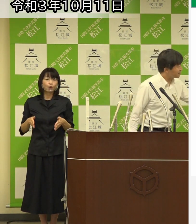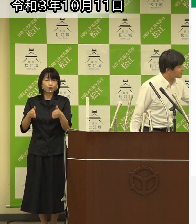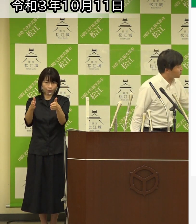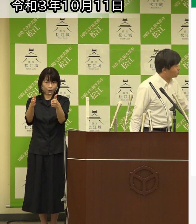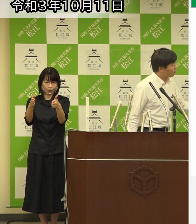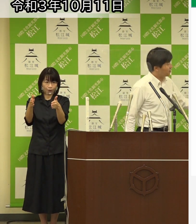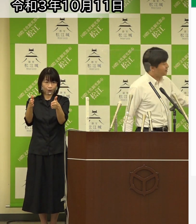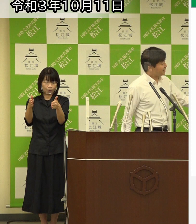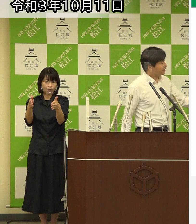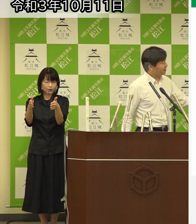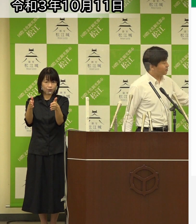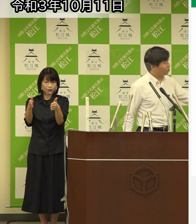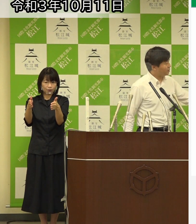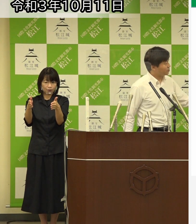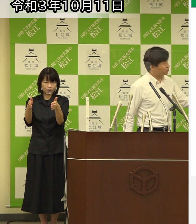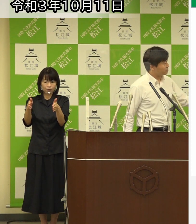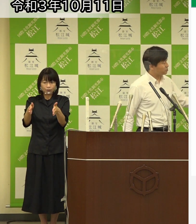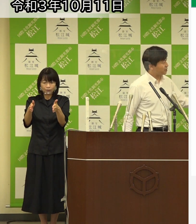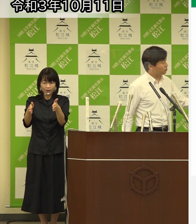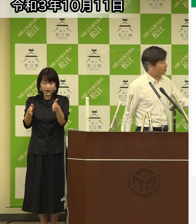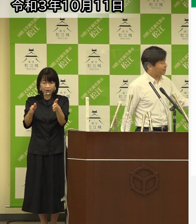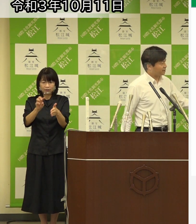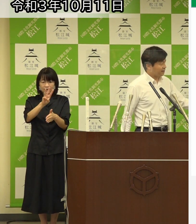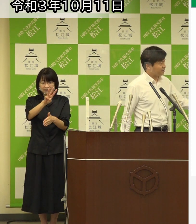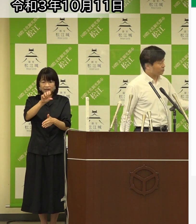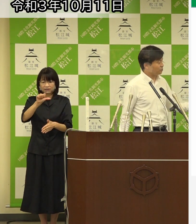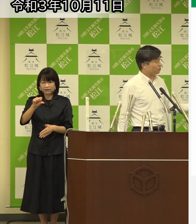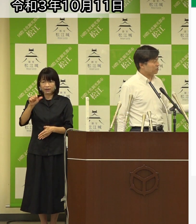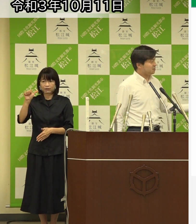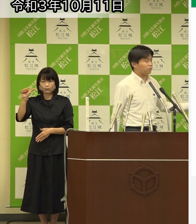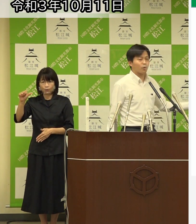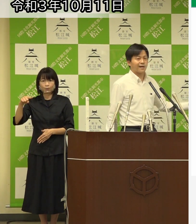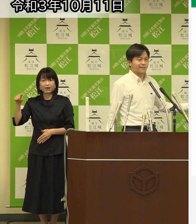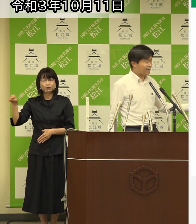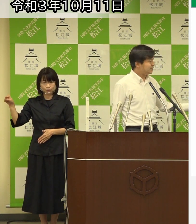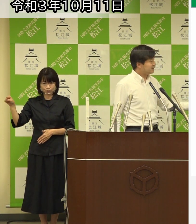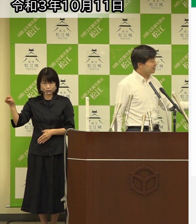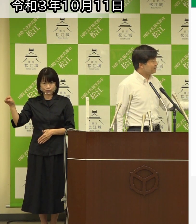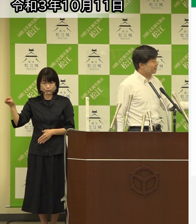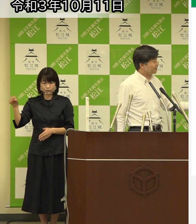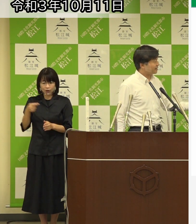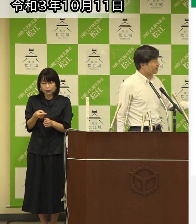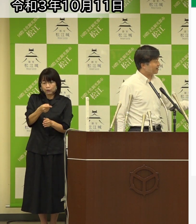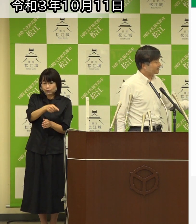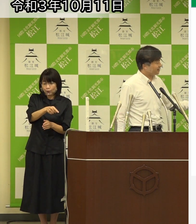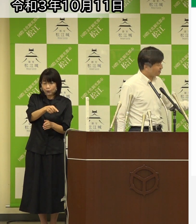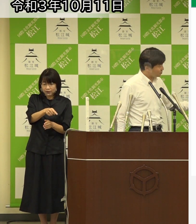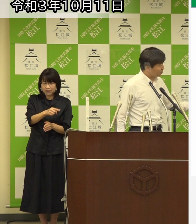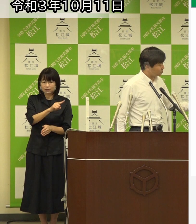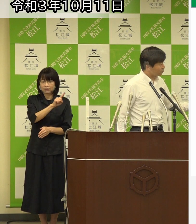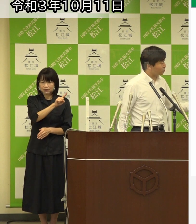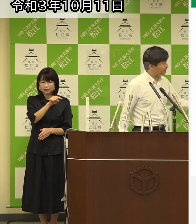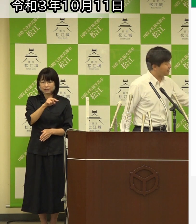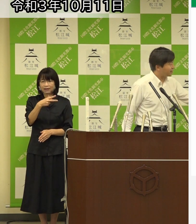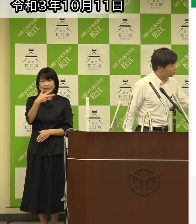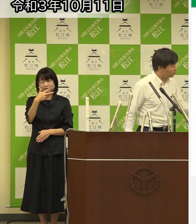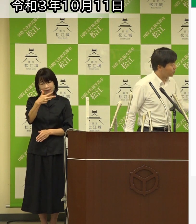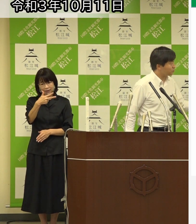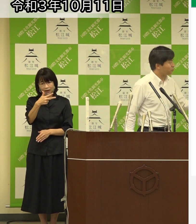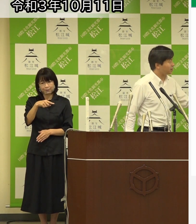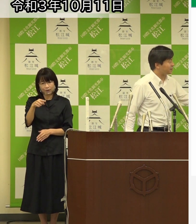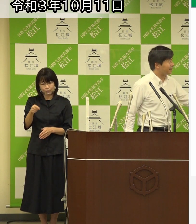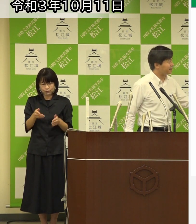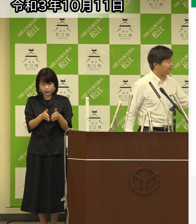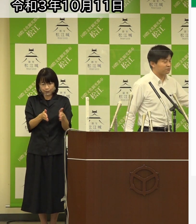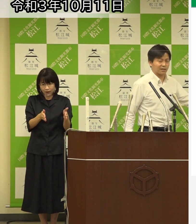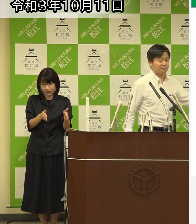ような図ですけども、3.5 メートルの車道があって、その横に路肩 1.7 から 1.8 メートルの路肩がある